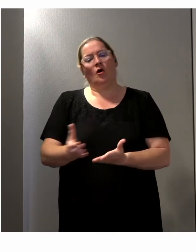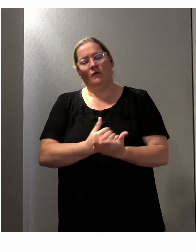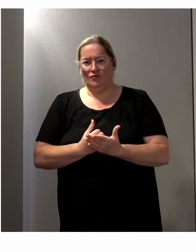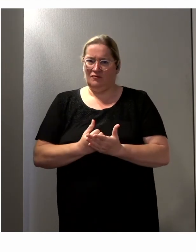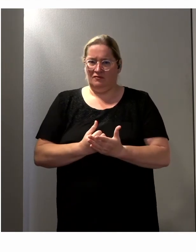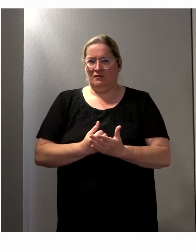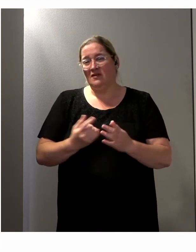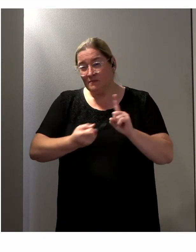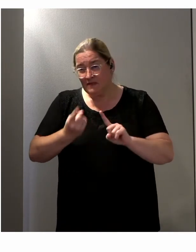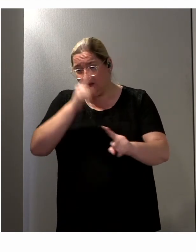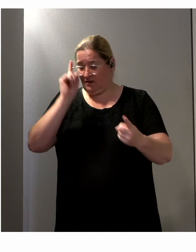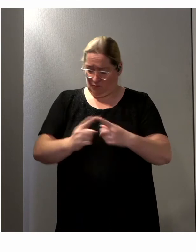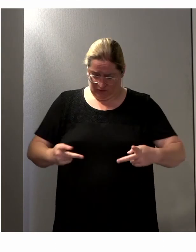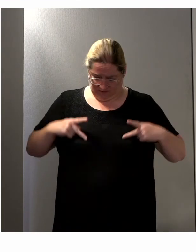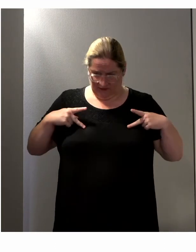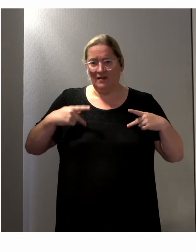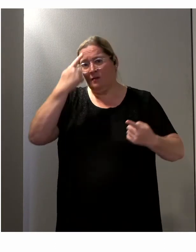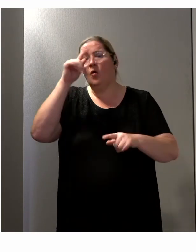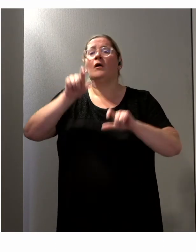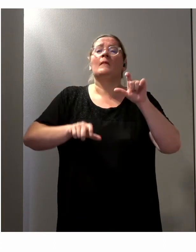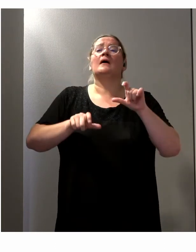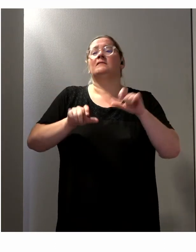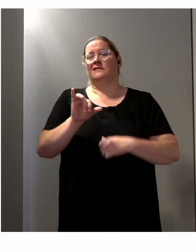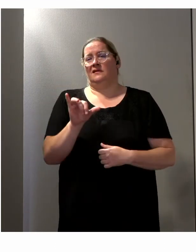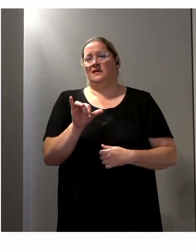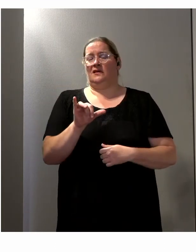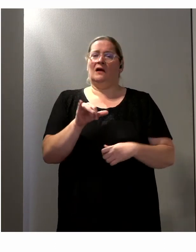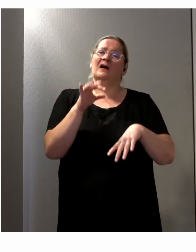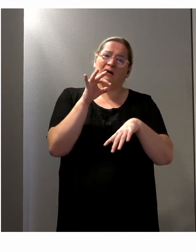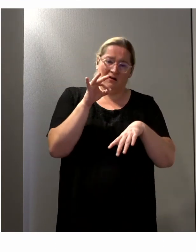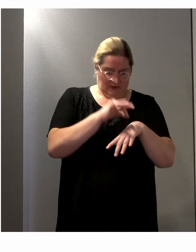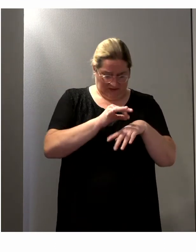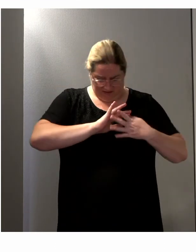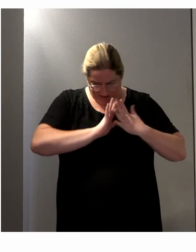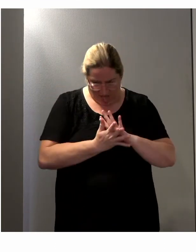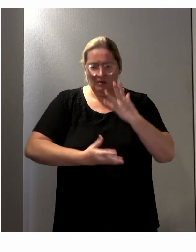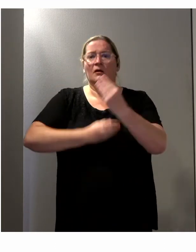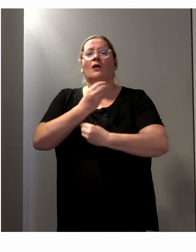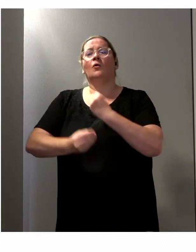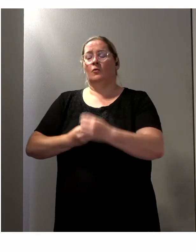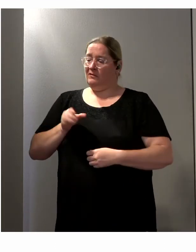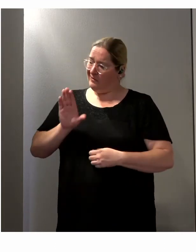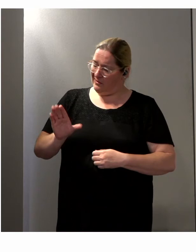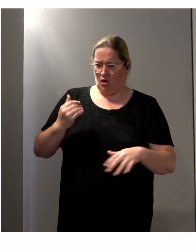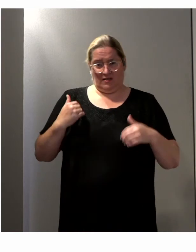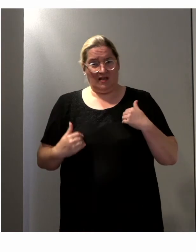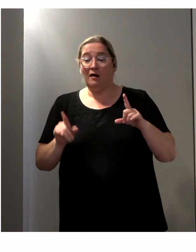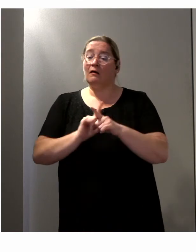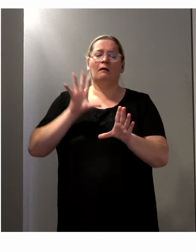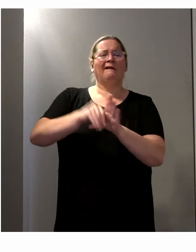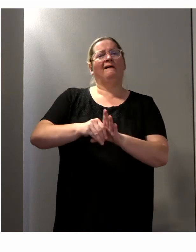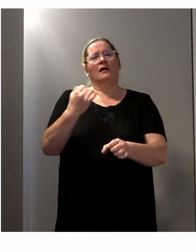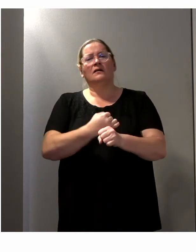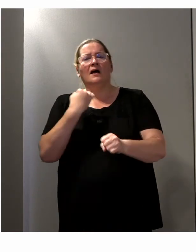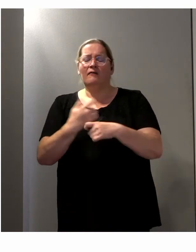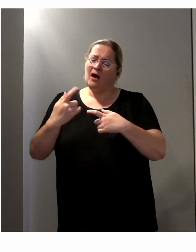en situation de handicap ou atteintes de maladies invalidantes, ne pouvant pas durablement ou définitivement travailler. Et donc